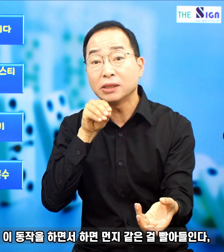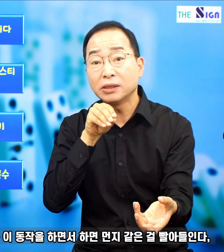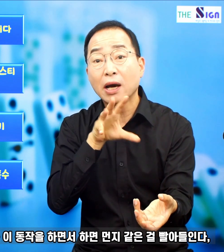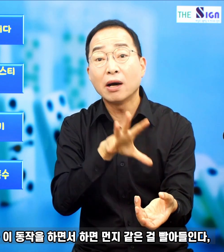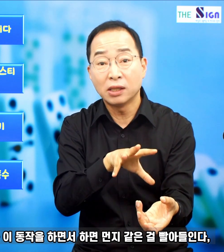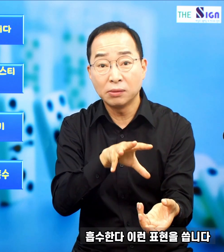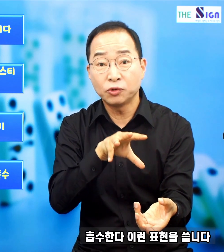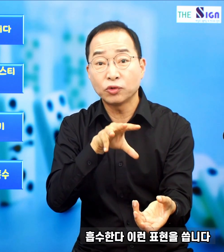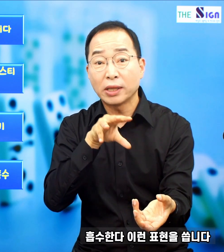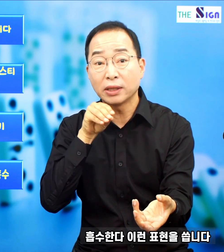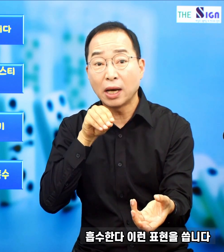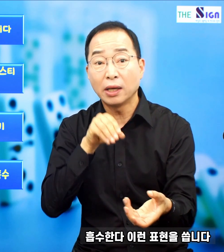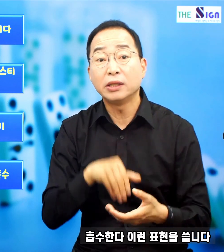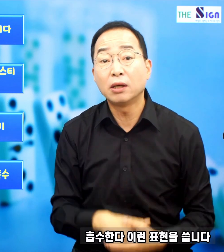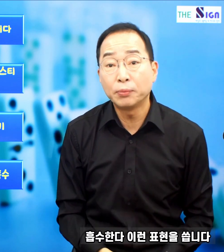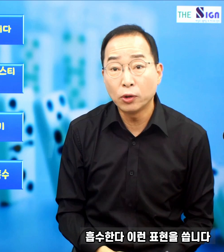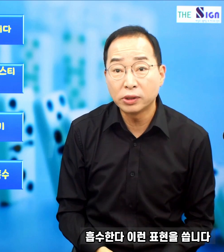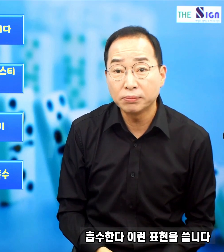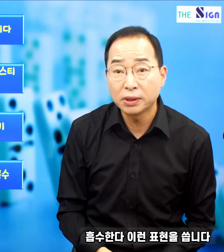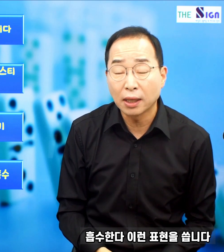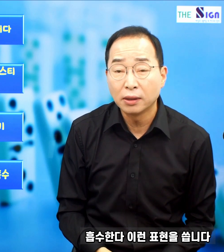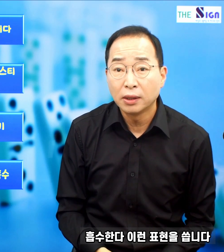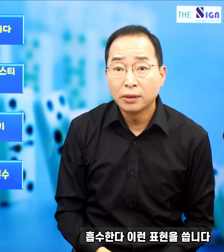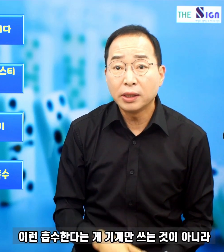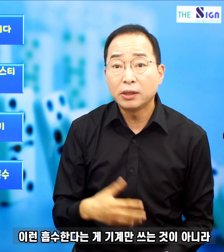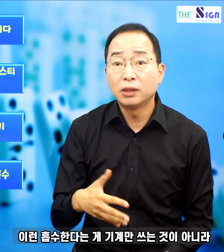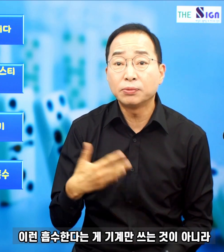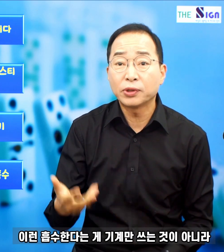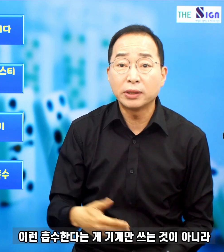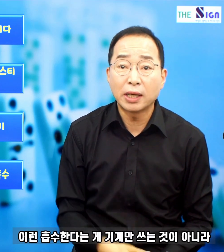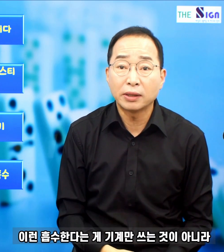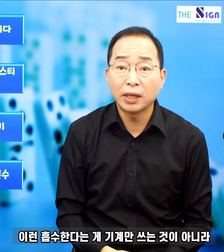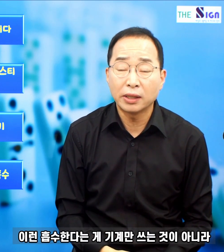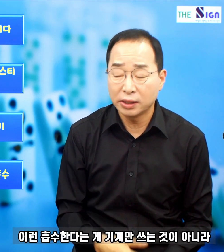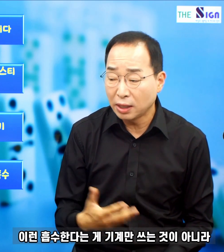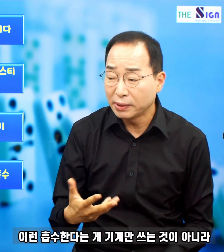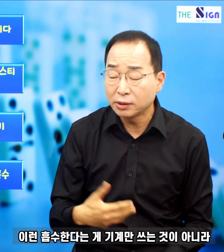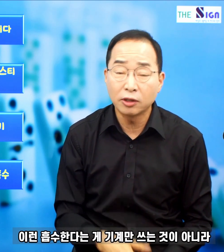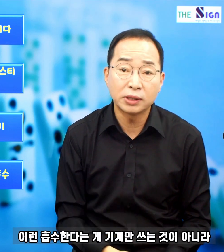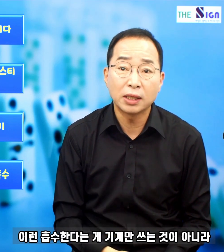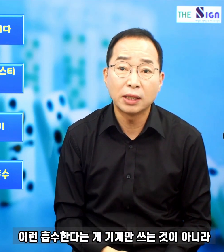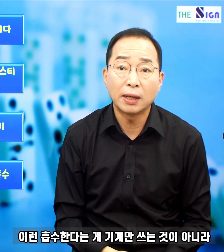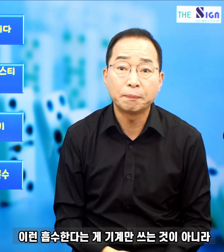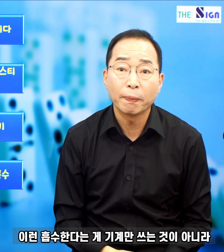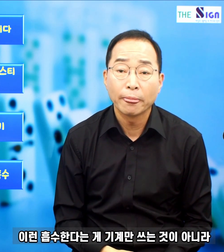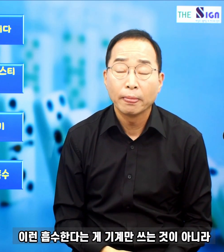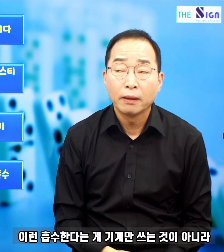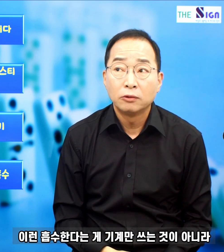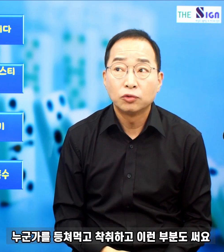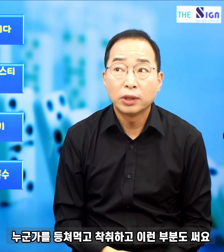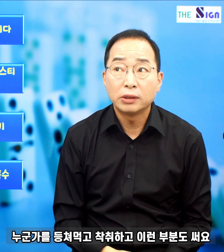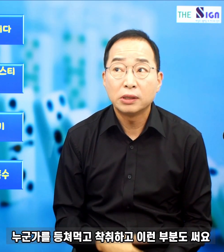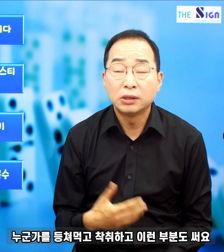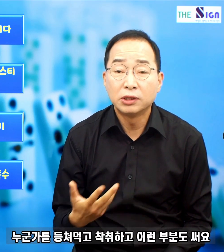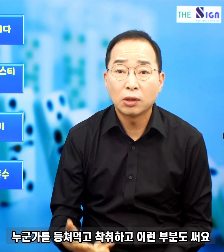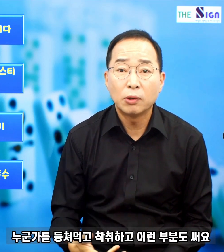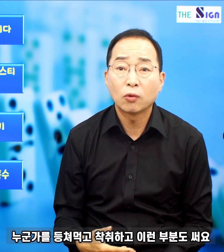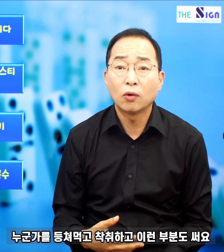빨아들인다, 흡수한다 이런 표현을 씁니다. 근데 이런 흡수한다는 게 기계만 쓰는 것이 아니라 누군가를